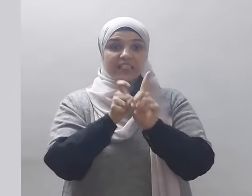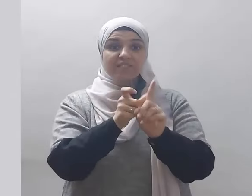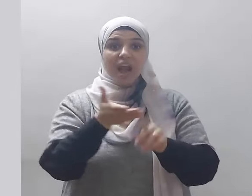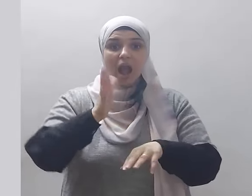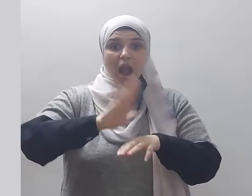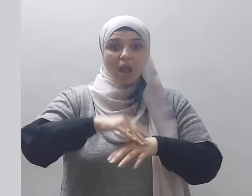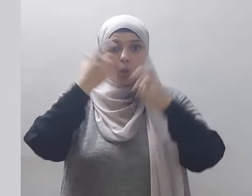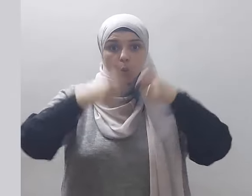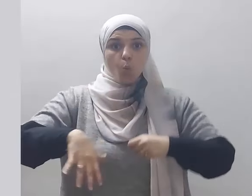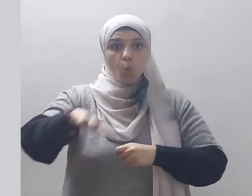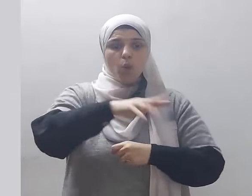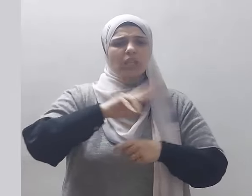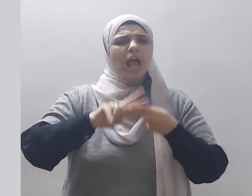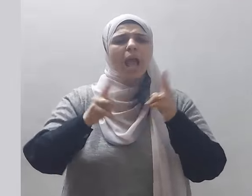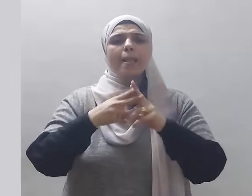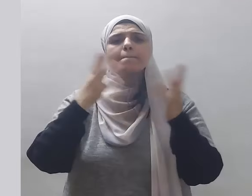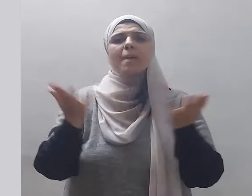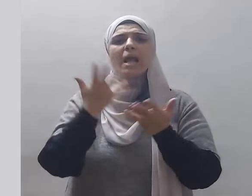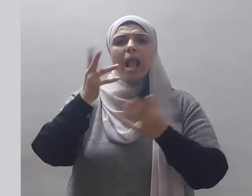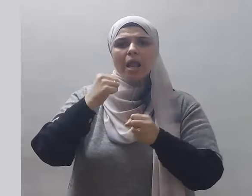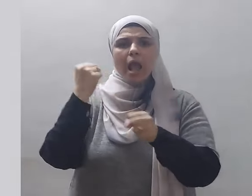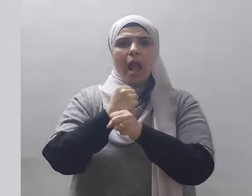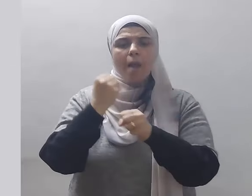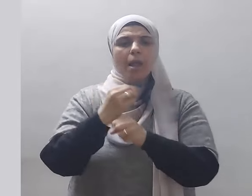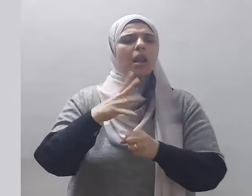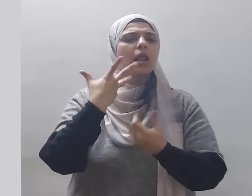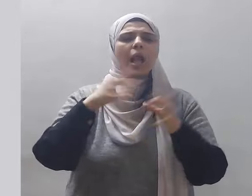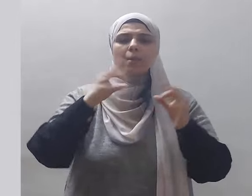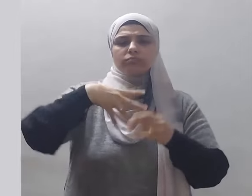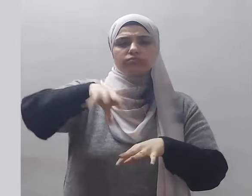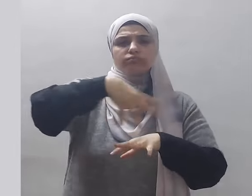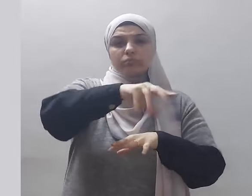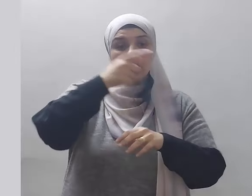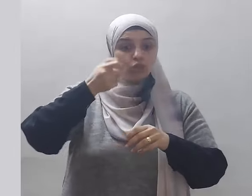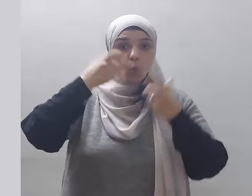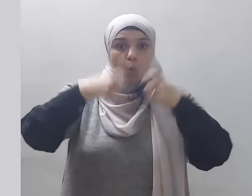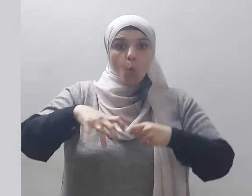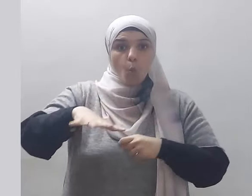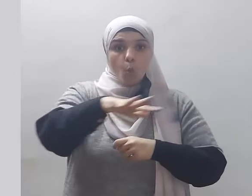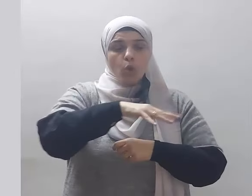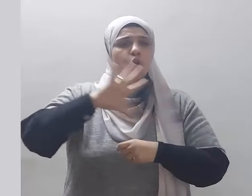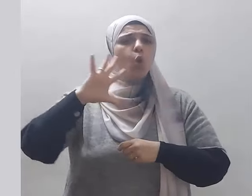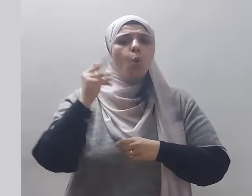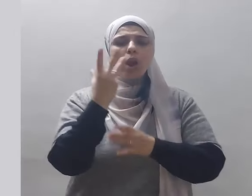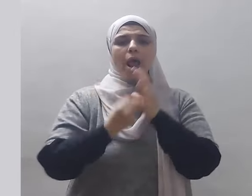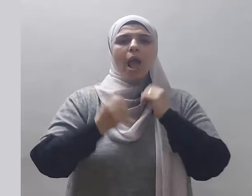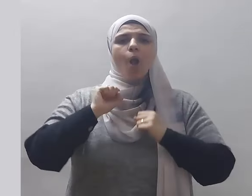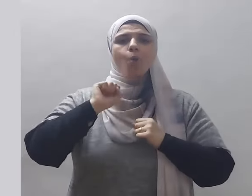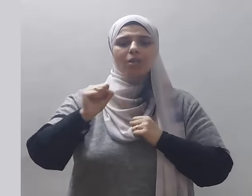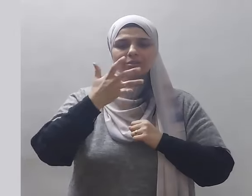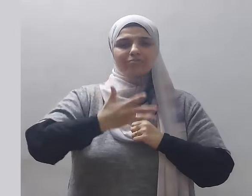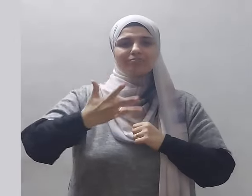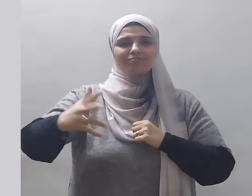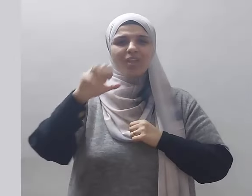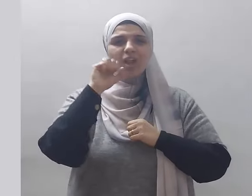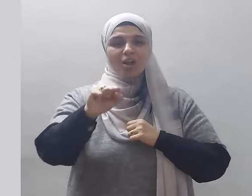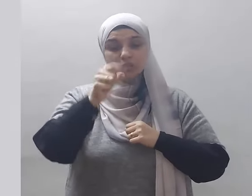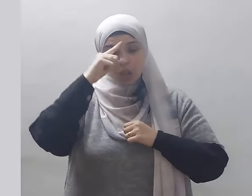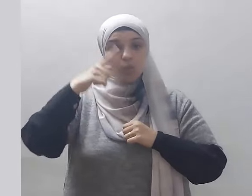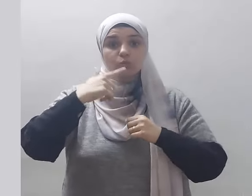في كل مجال من فرود الكفايات اذ ان الاوطان لكل ابنائها وانما تستقر وتحمى